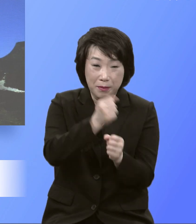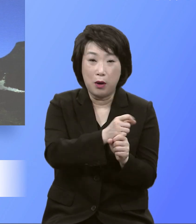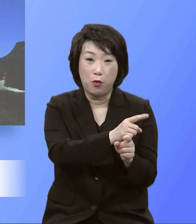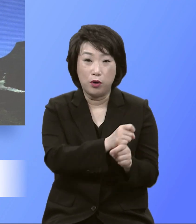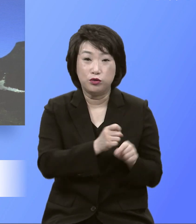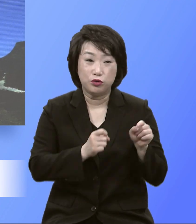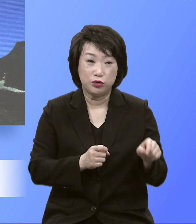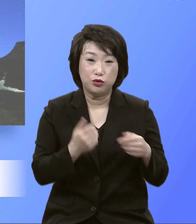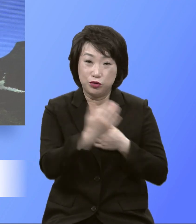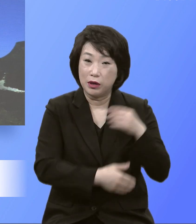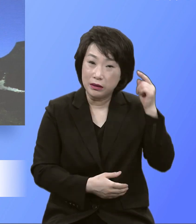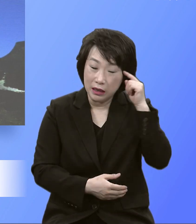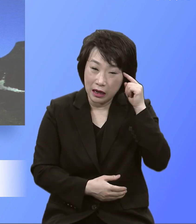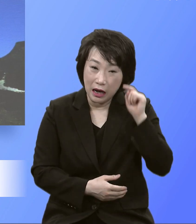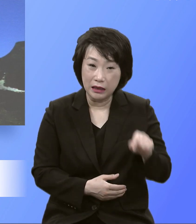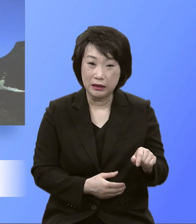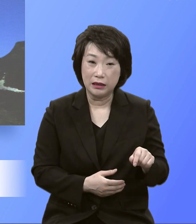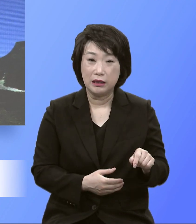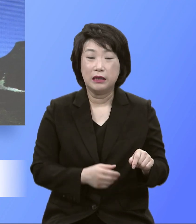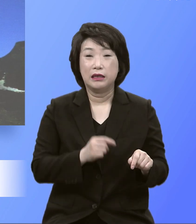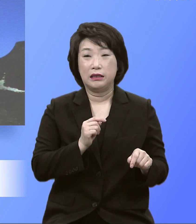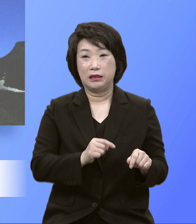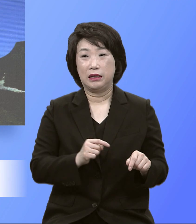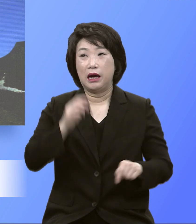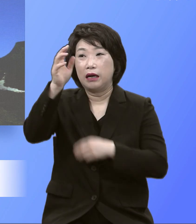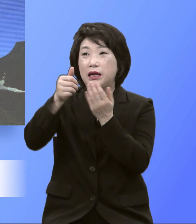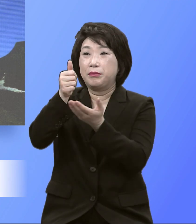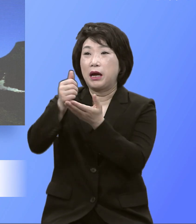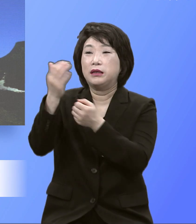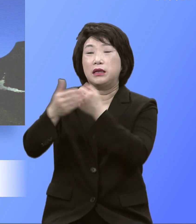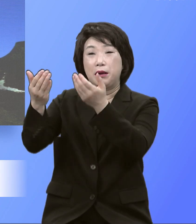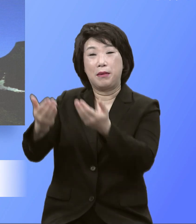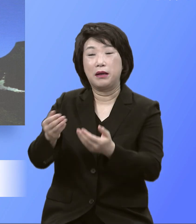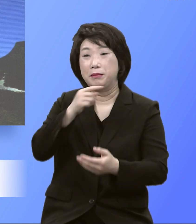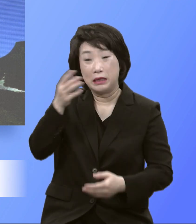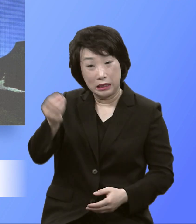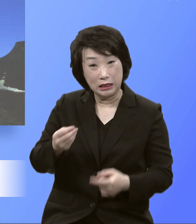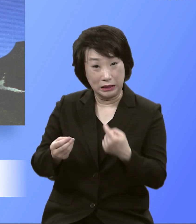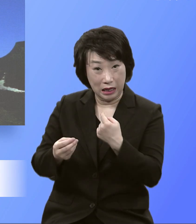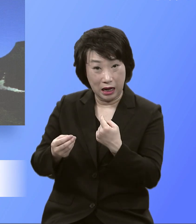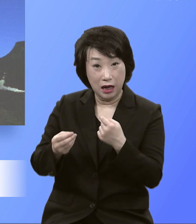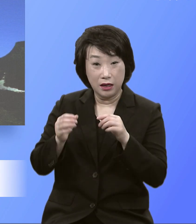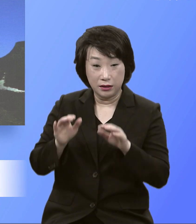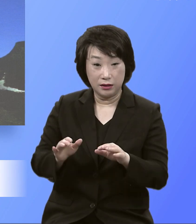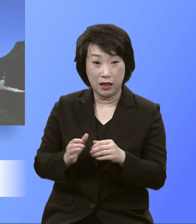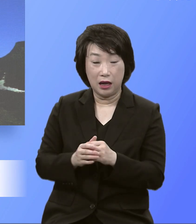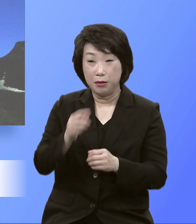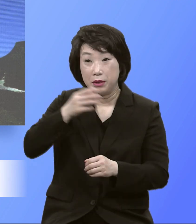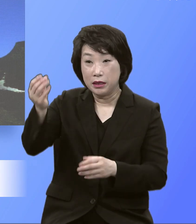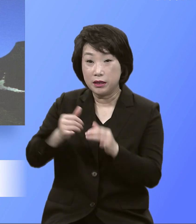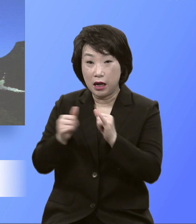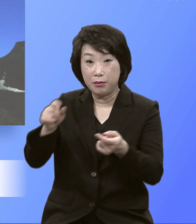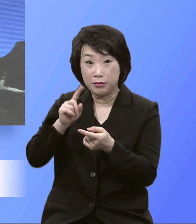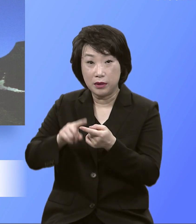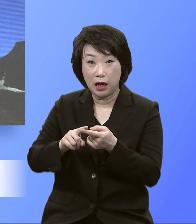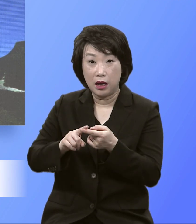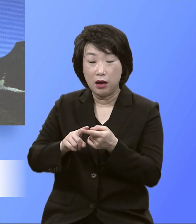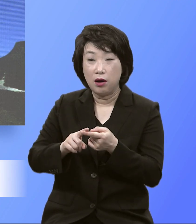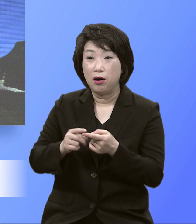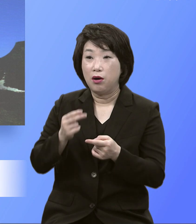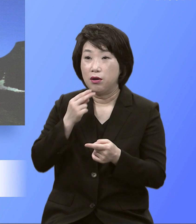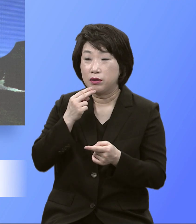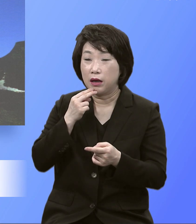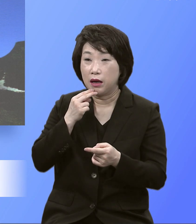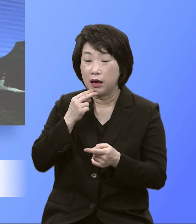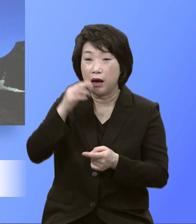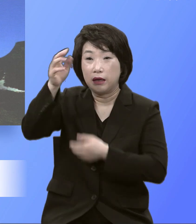원수, 내가 그 큰 하나님께 은혜의 빛을 줬는데도 빚진 자답지 않게 하나님